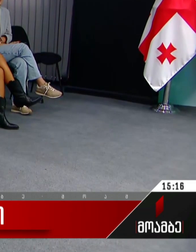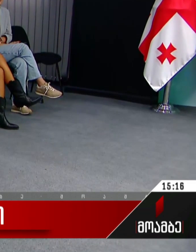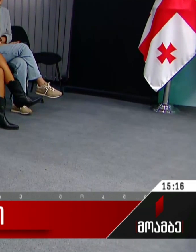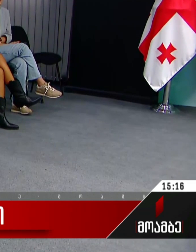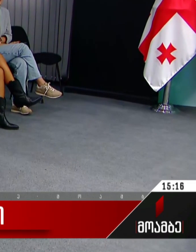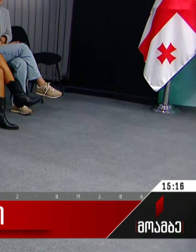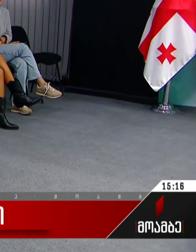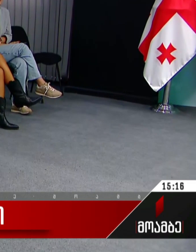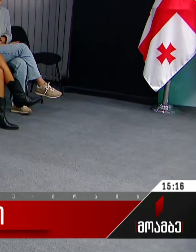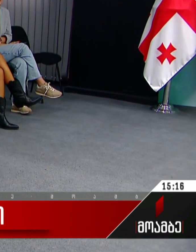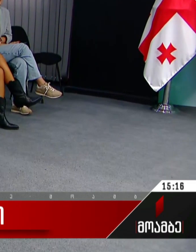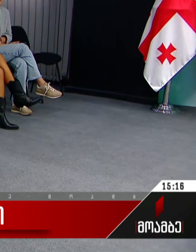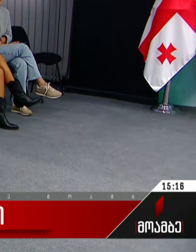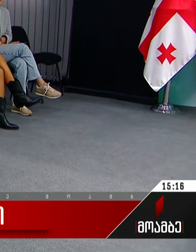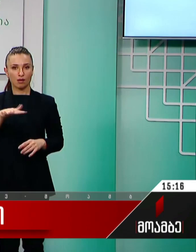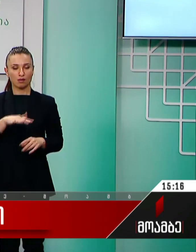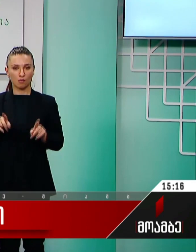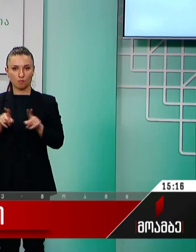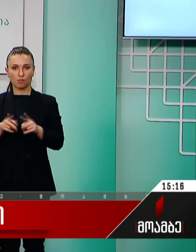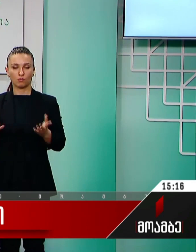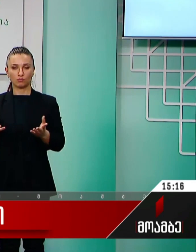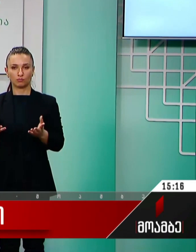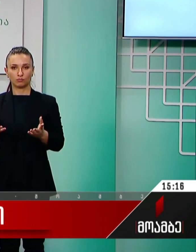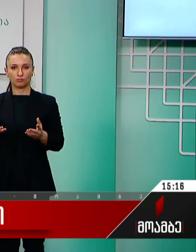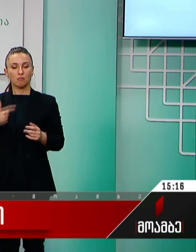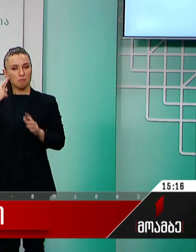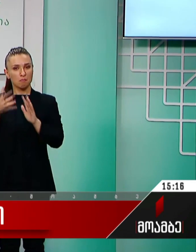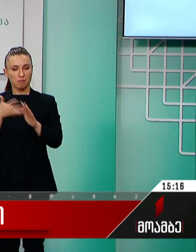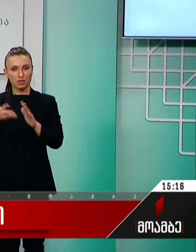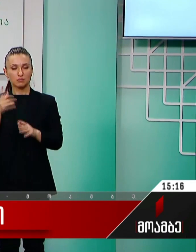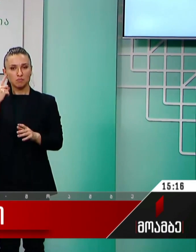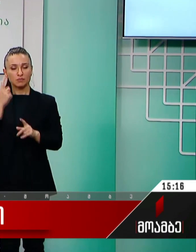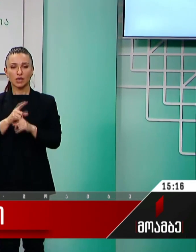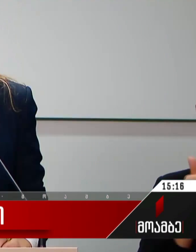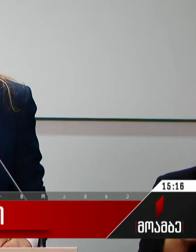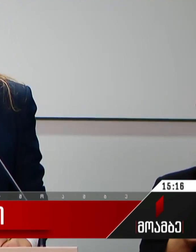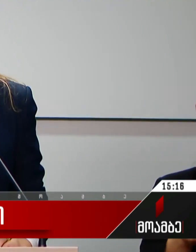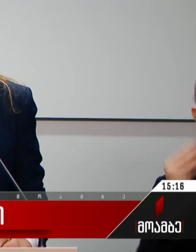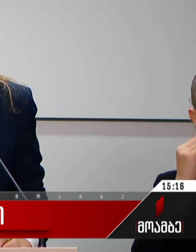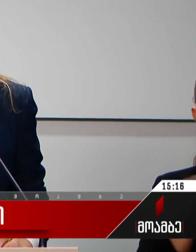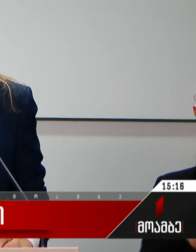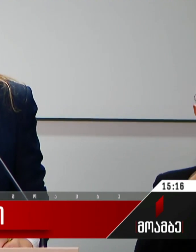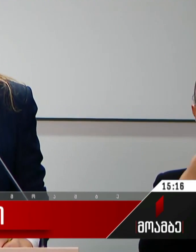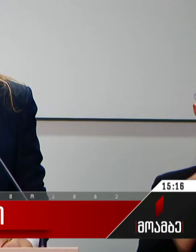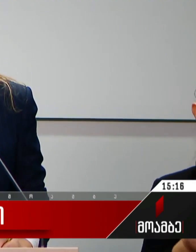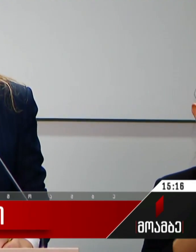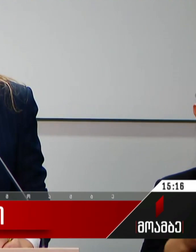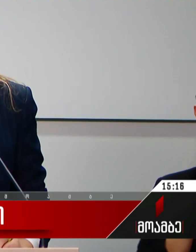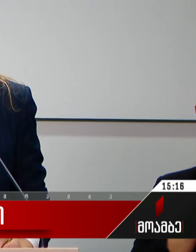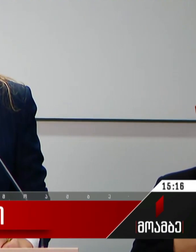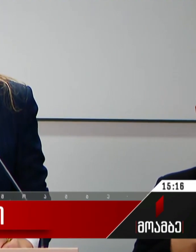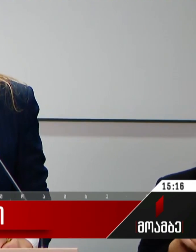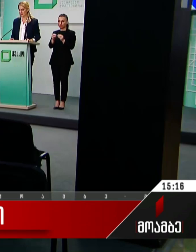მხრივ გაგრძელდეს ყოველგვარ საფუძველს მოკლებული საუბრების არჩევნო კომისიების არჩეული პირების მიკერძოებაზე, ხოლო მეორეს მხრივ